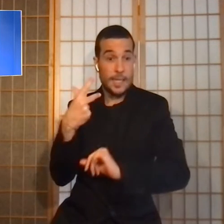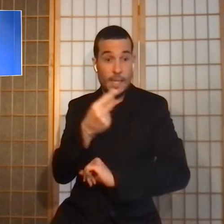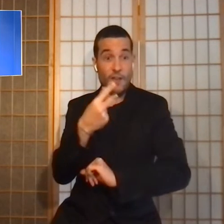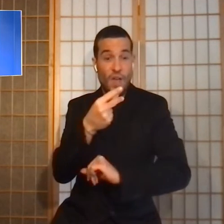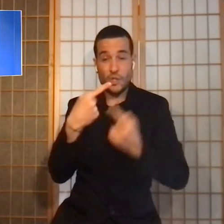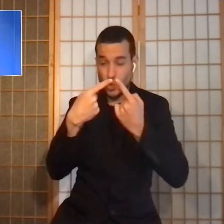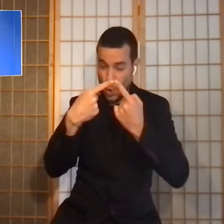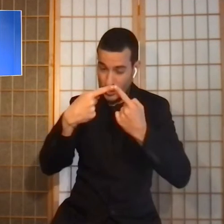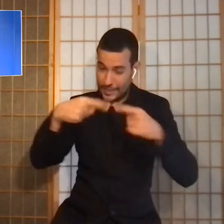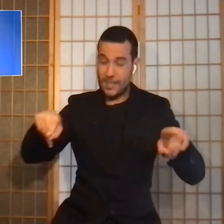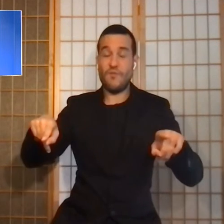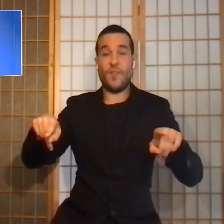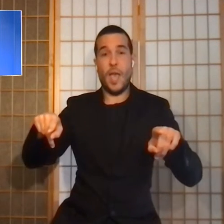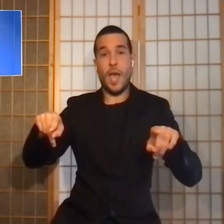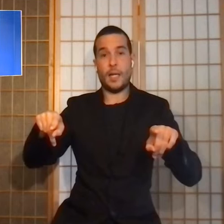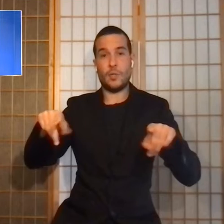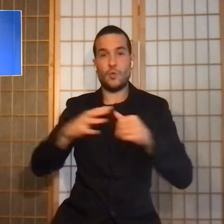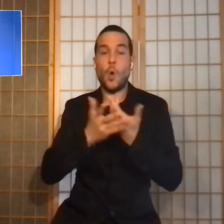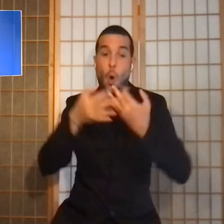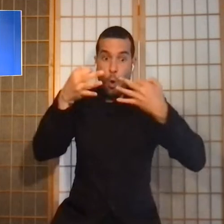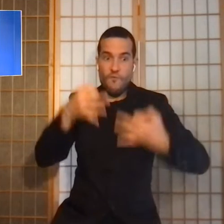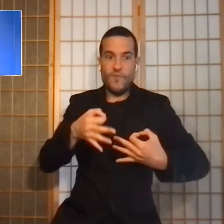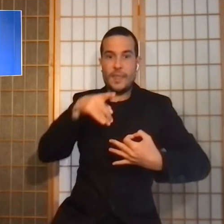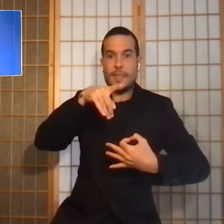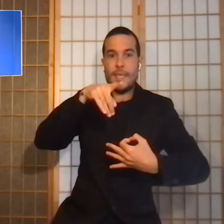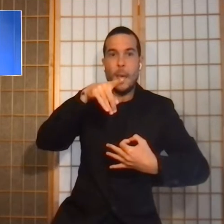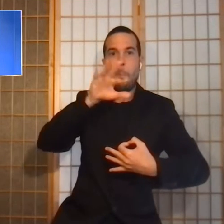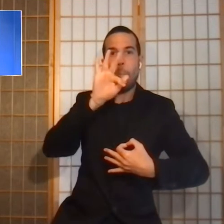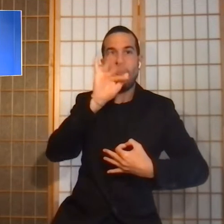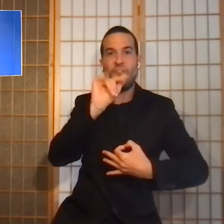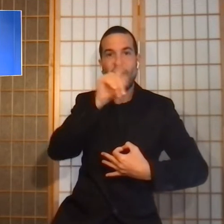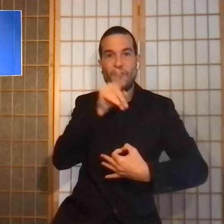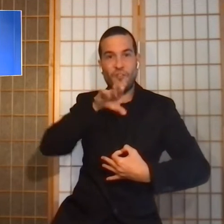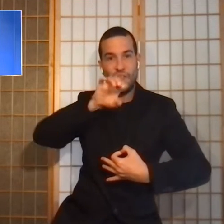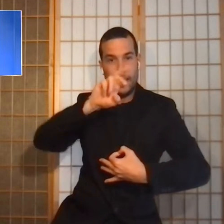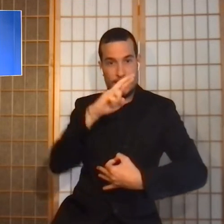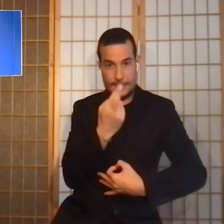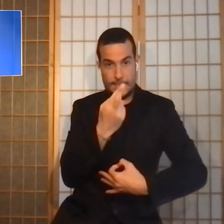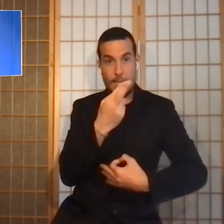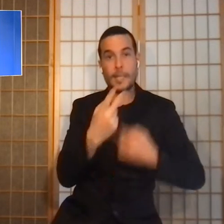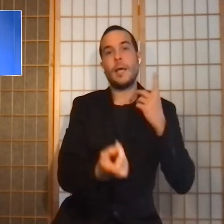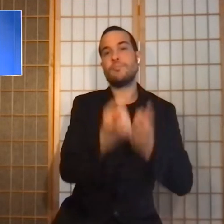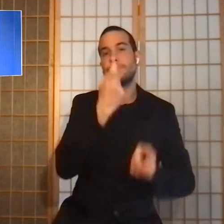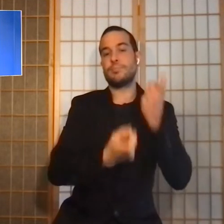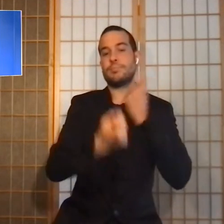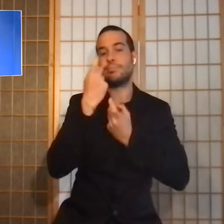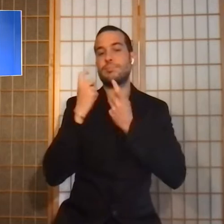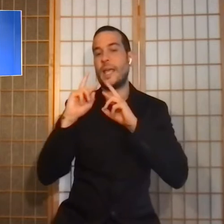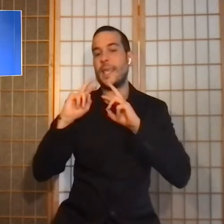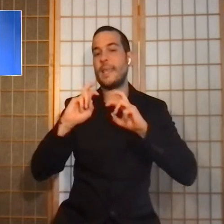ricevere dosi di Pfizer. Le indagini sono risalite anche a 35